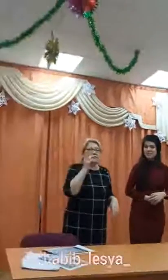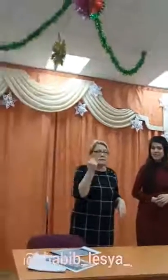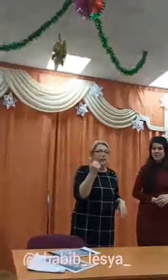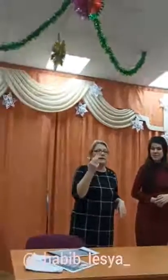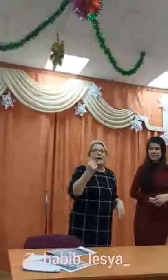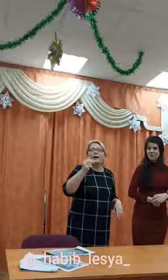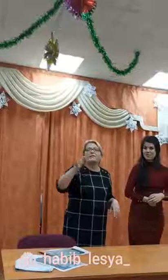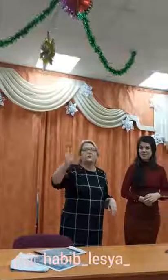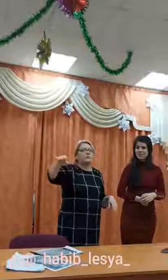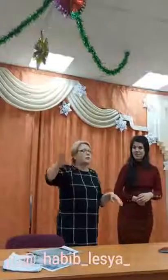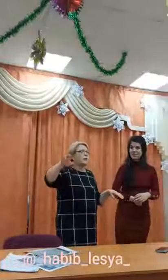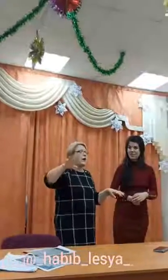Да.